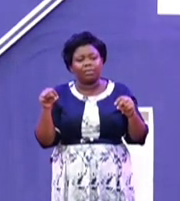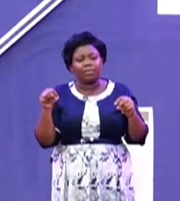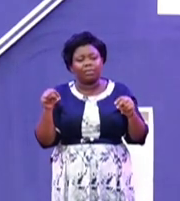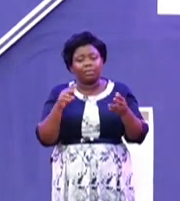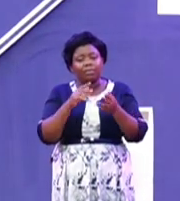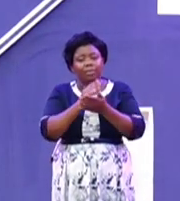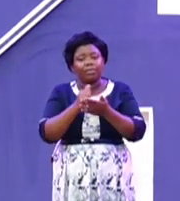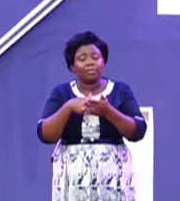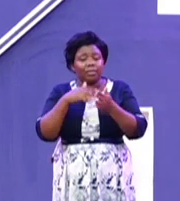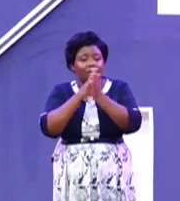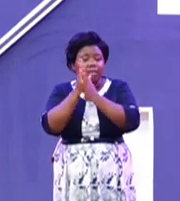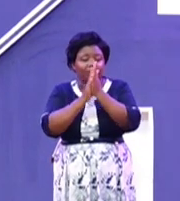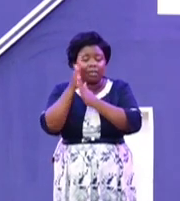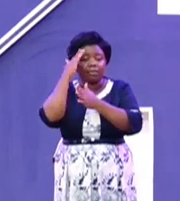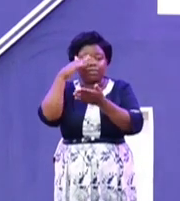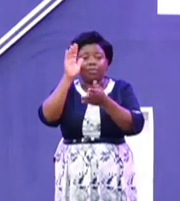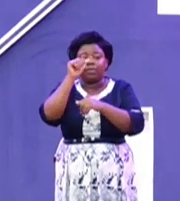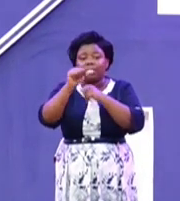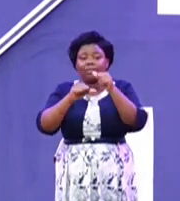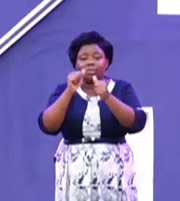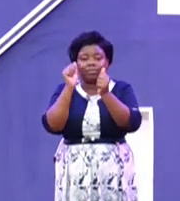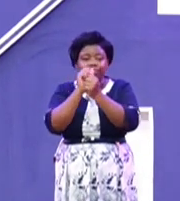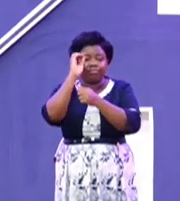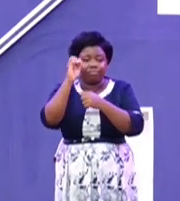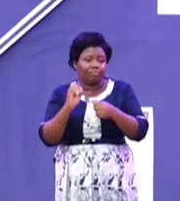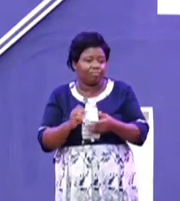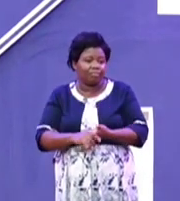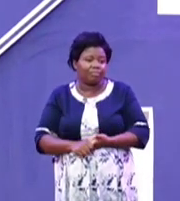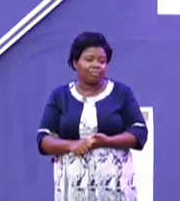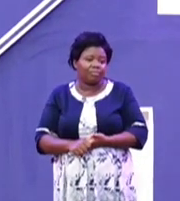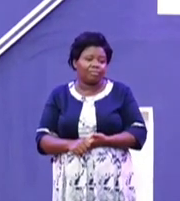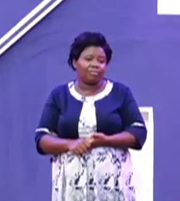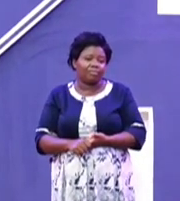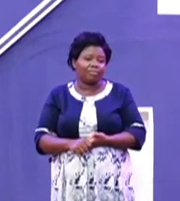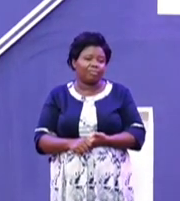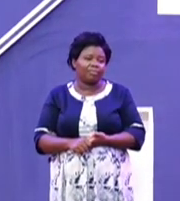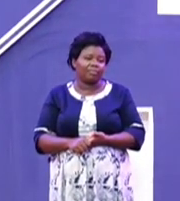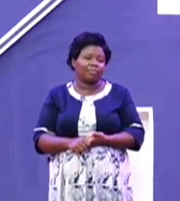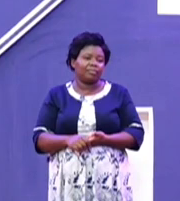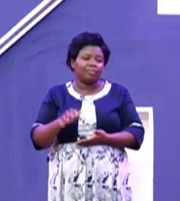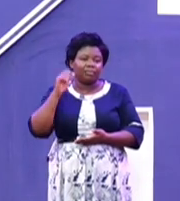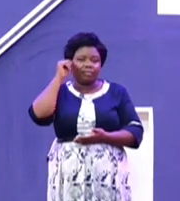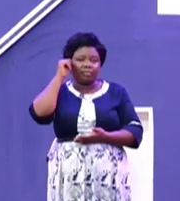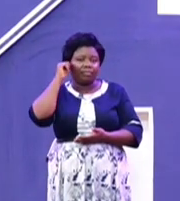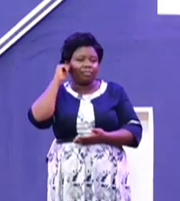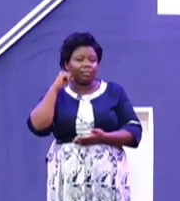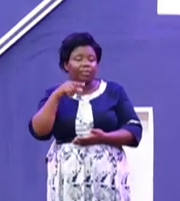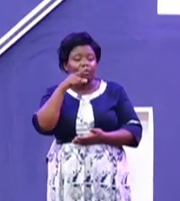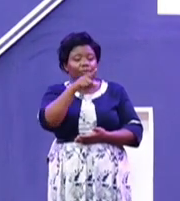more so tithe. Kakati tithe naawe byawule gw'oli